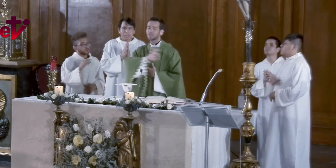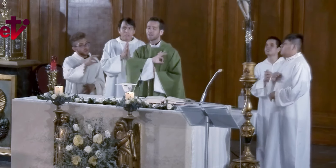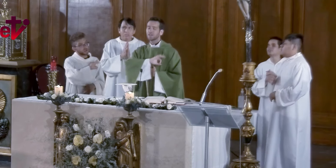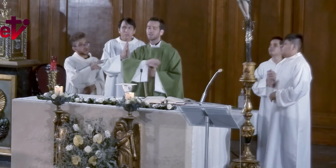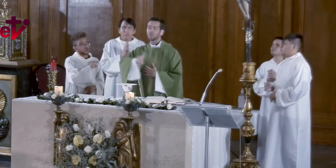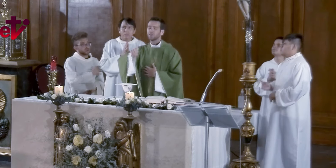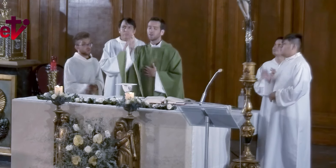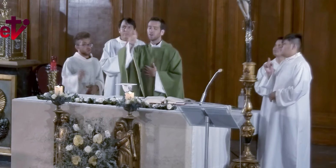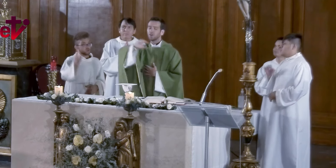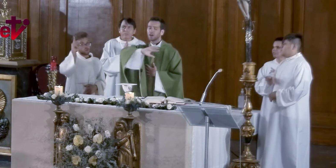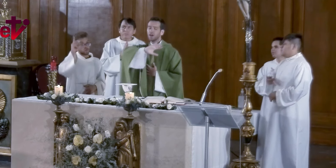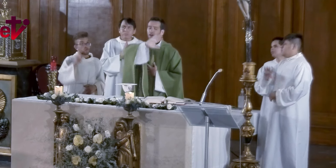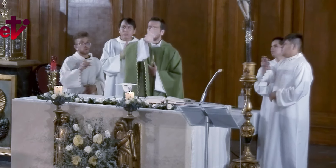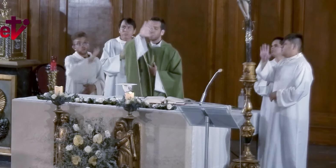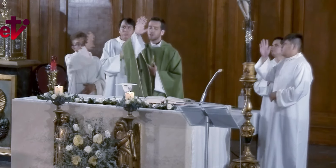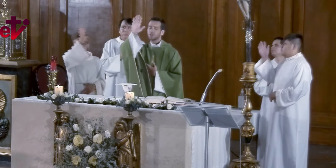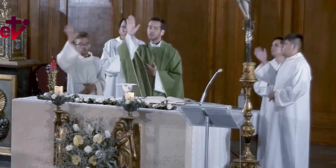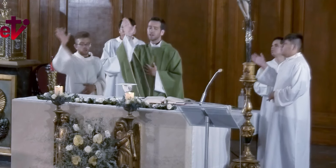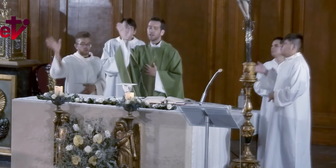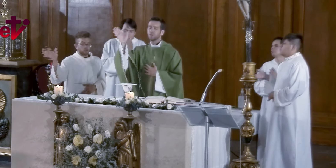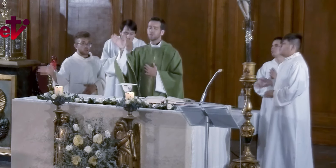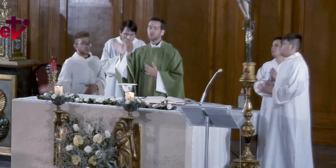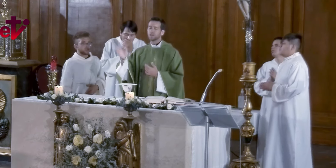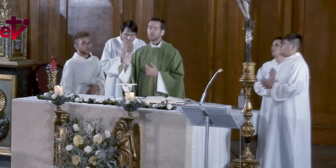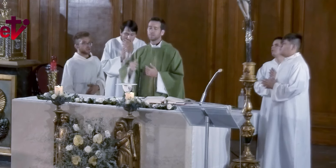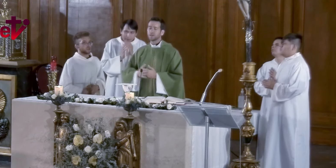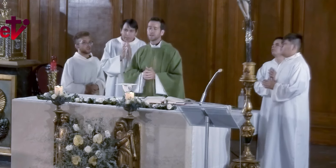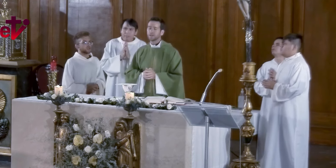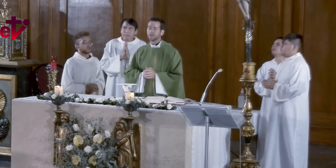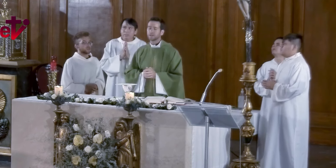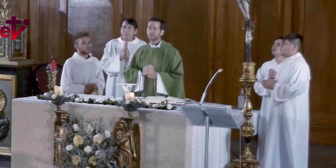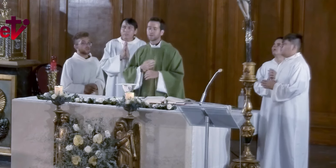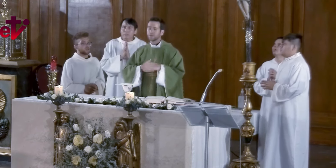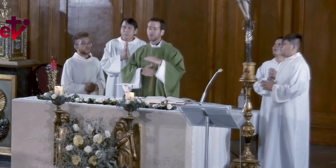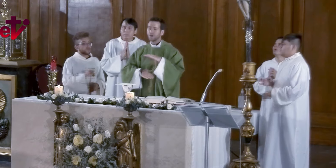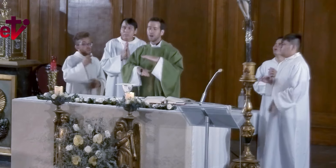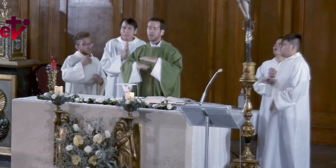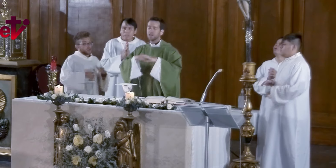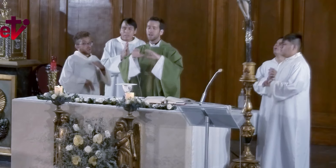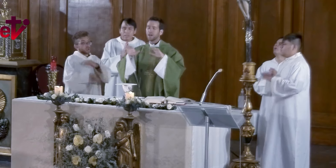el Señor, Dios del universo.